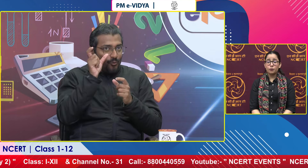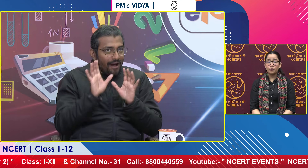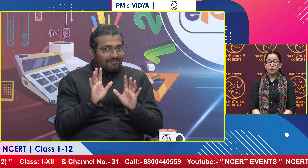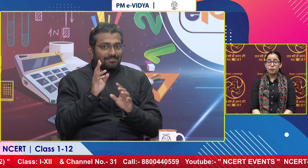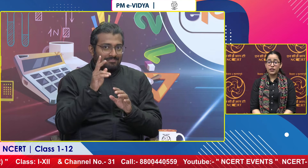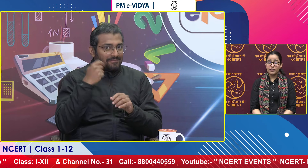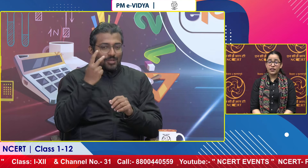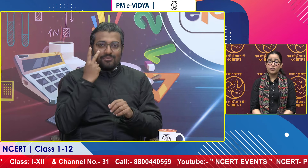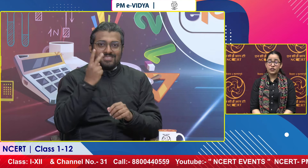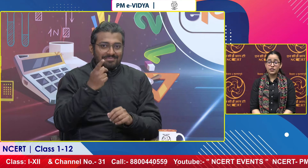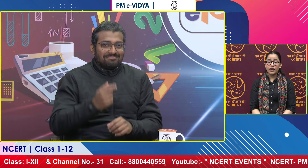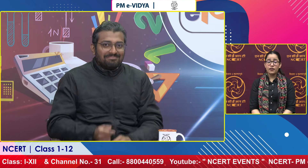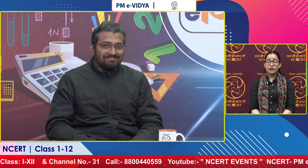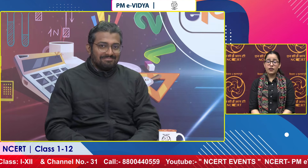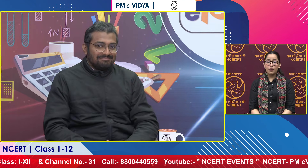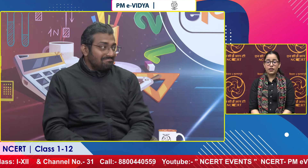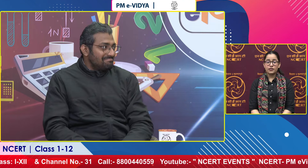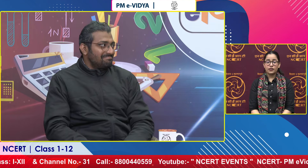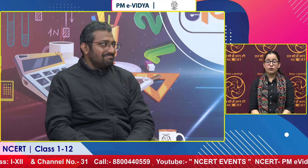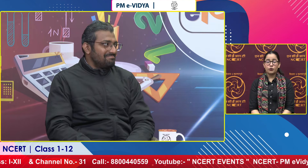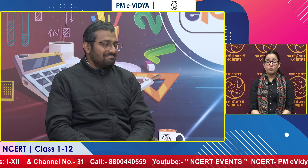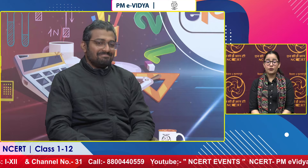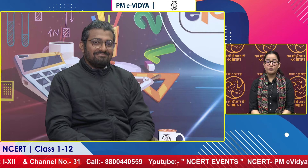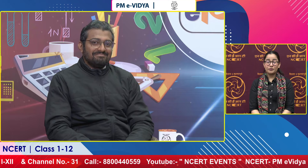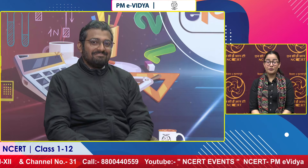यूट्यूब पे देख सकते हैं, इंटरेस्टिंग है, आप देख सकते हैं यूट्यूब पे।